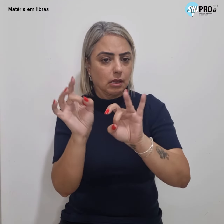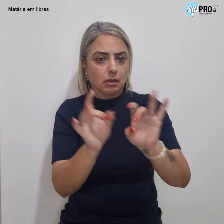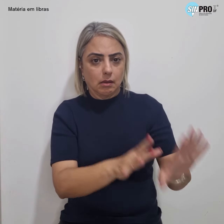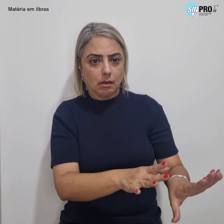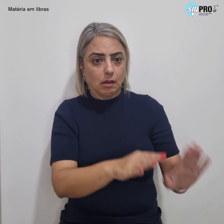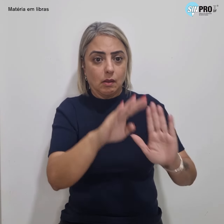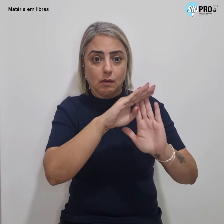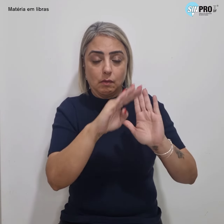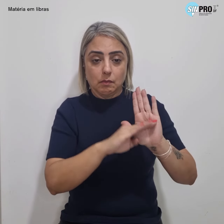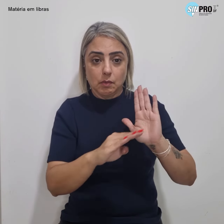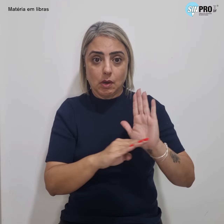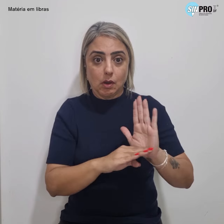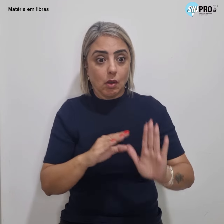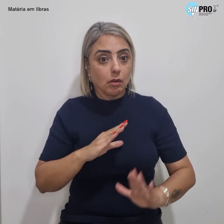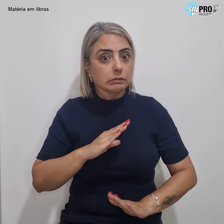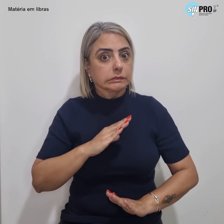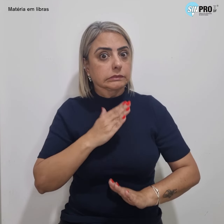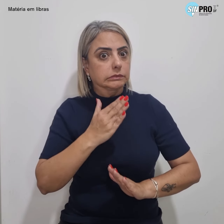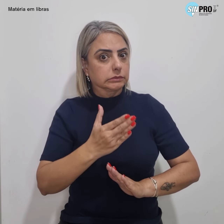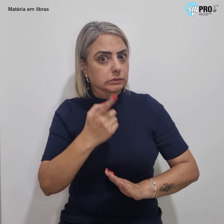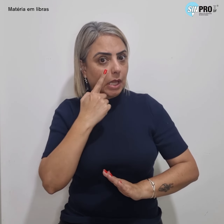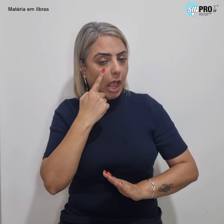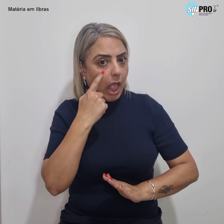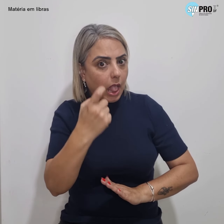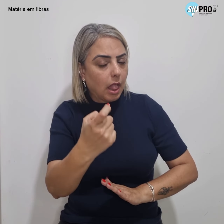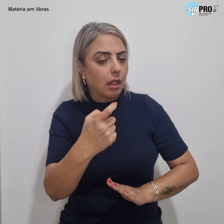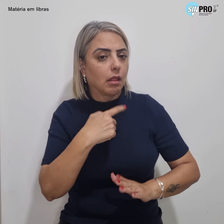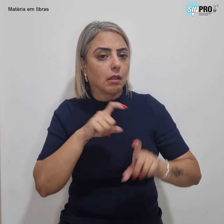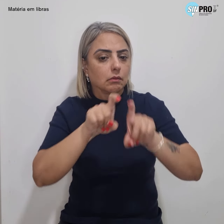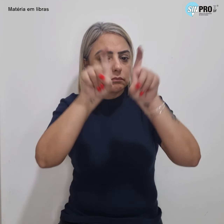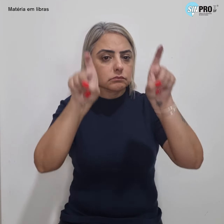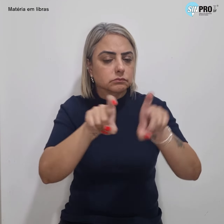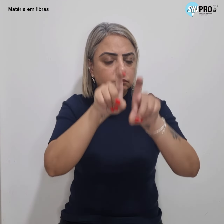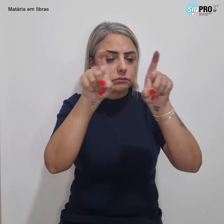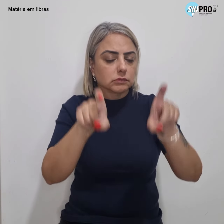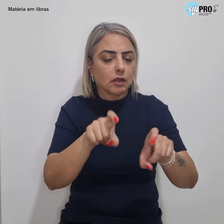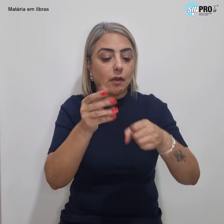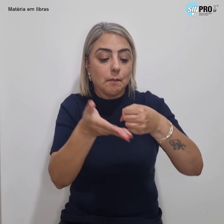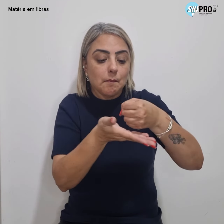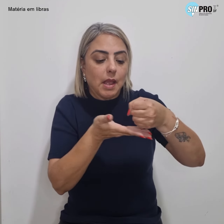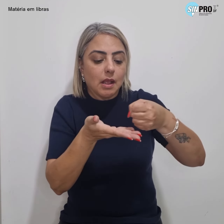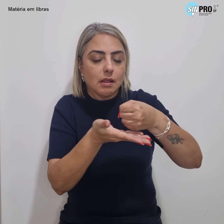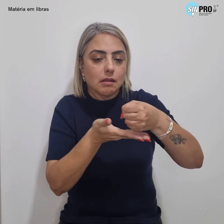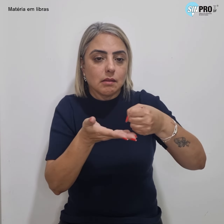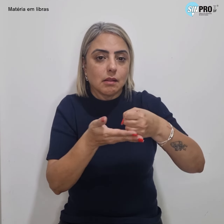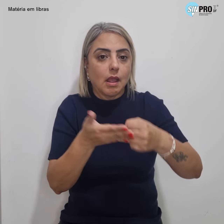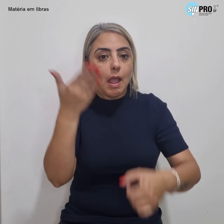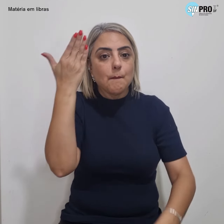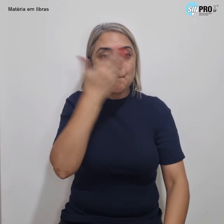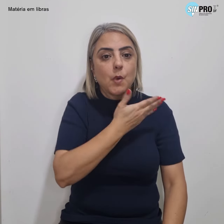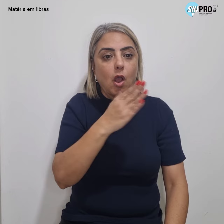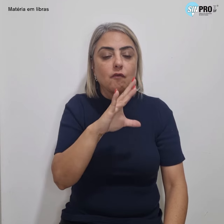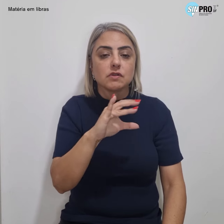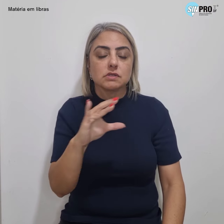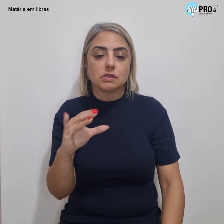programa ambicioso de digitalização foi embasada em evidências científicas